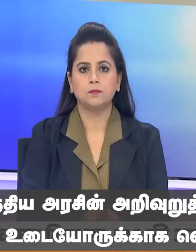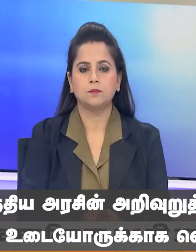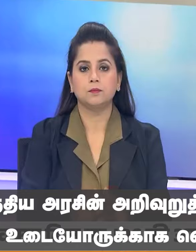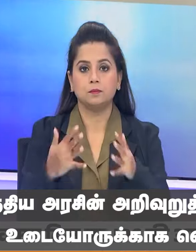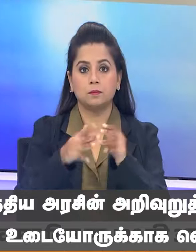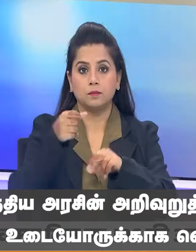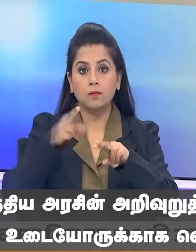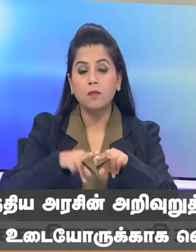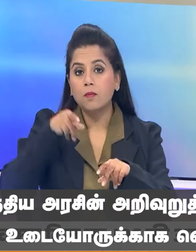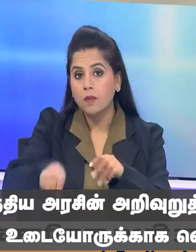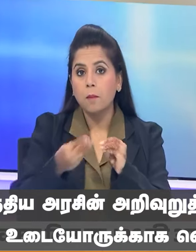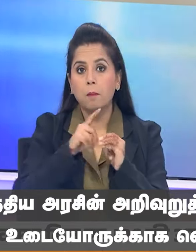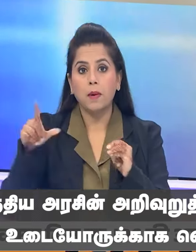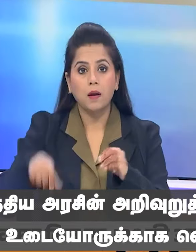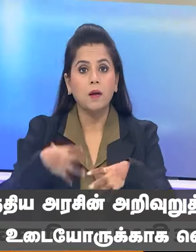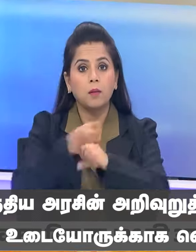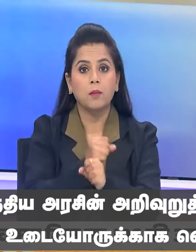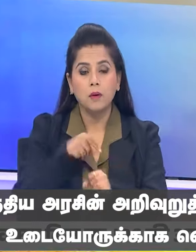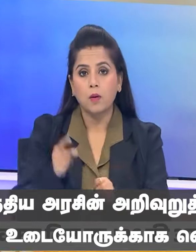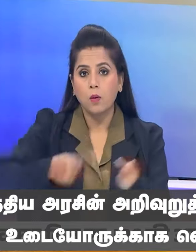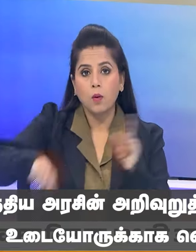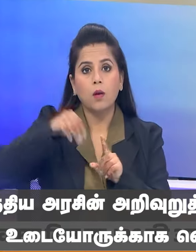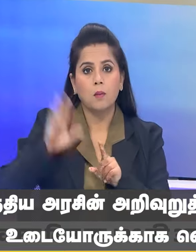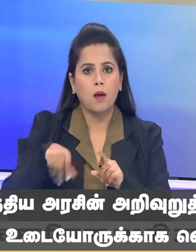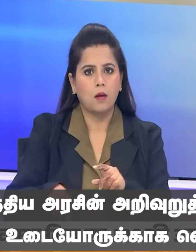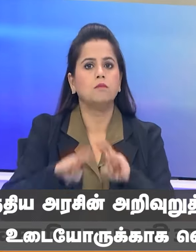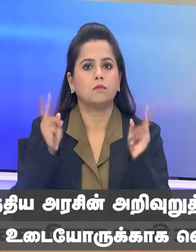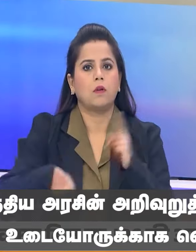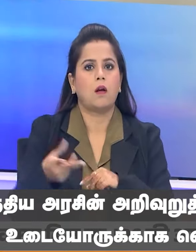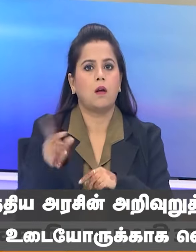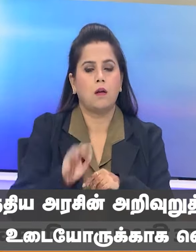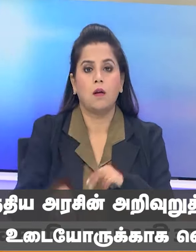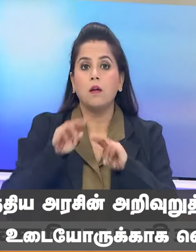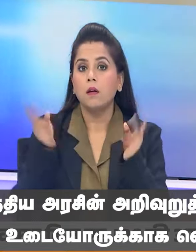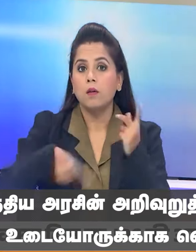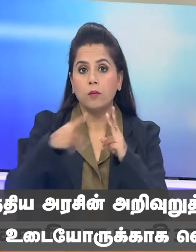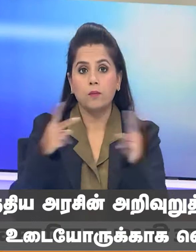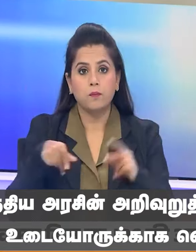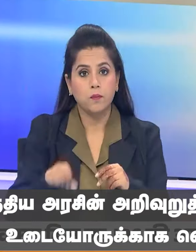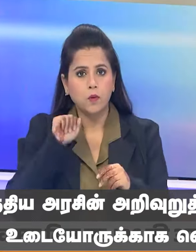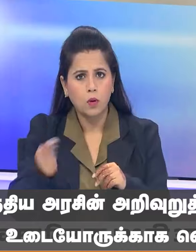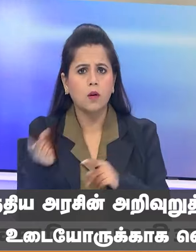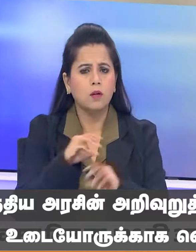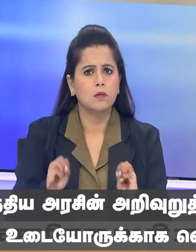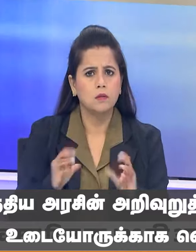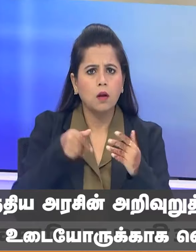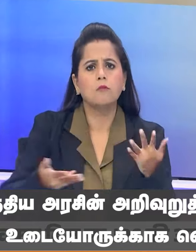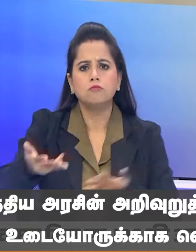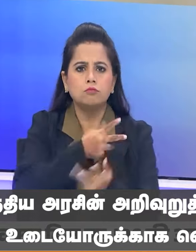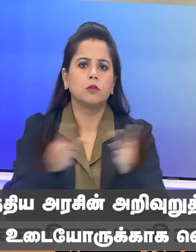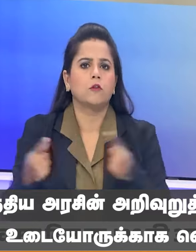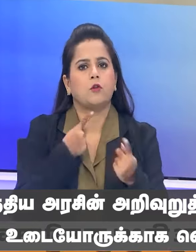वक्फ बिल पर बनी संयुक्त संसदीय समिति की आज फिर होगी बैठक कल बैठक में संशोधन के स्वरूप को लेकर हुई